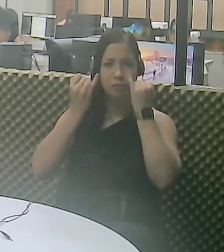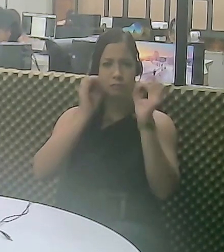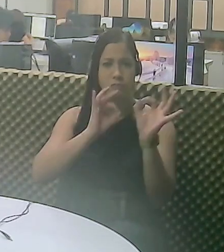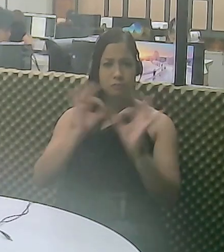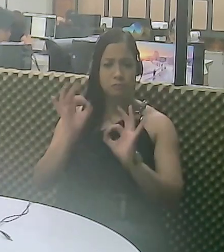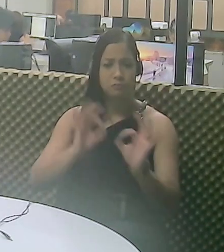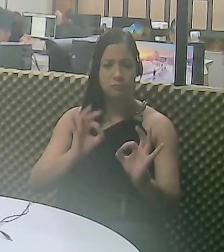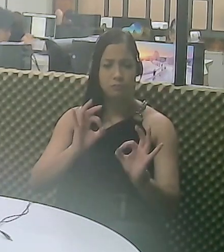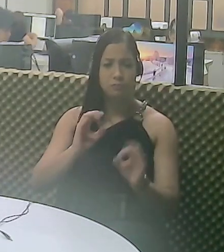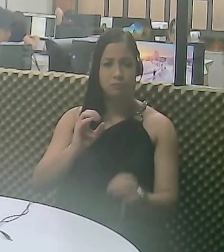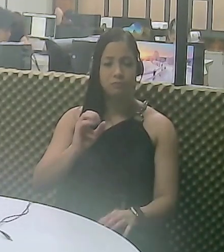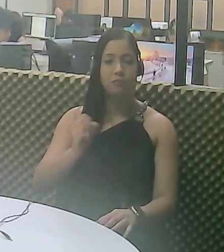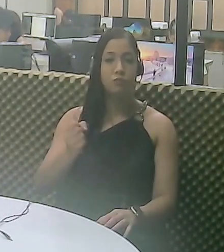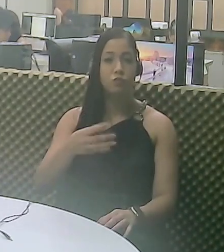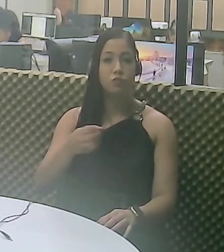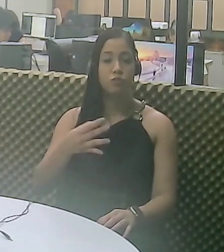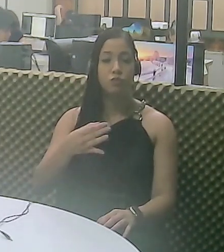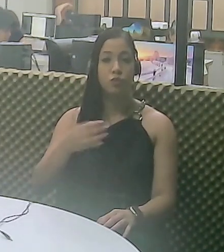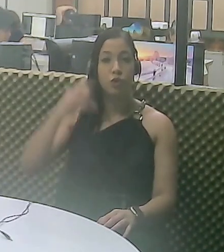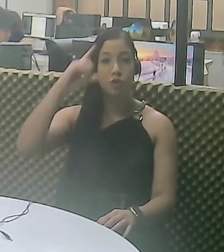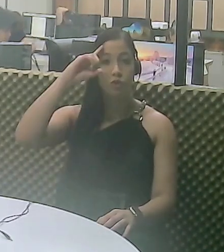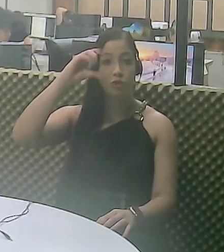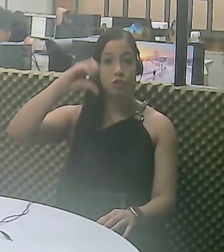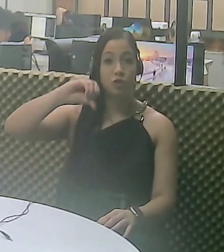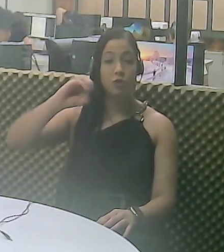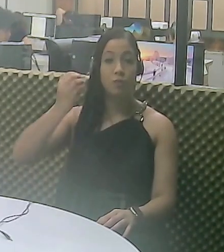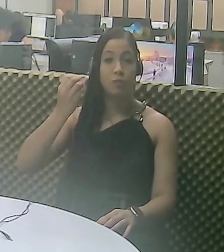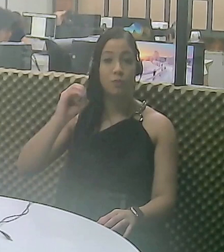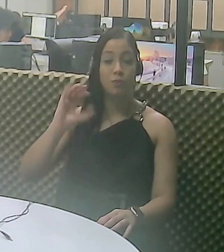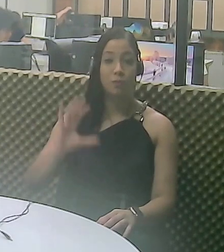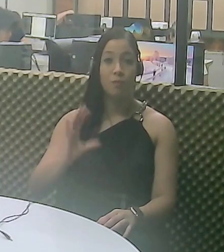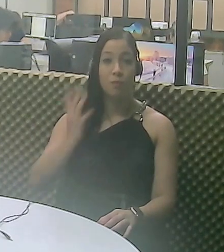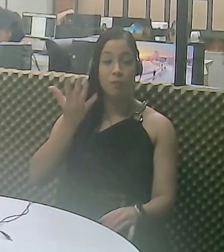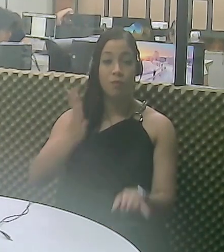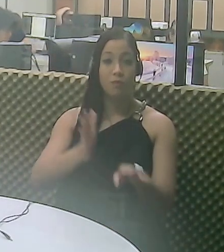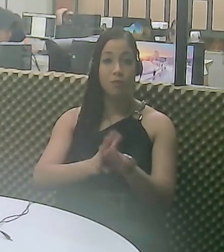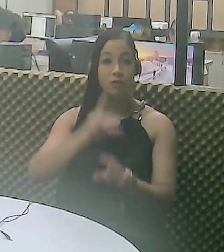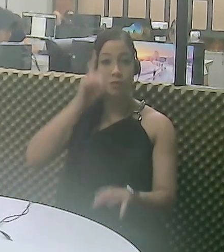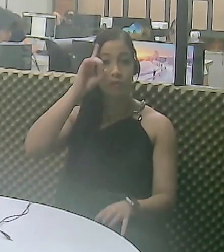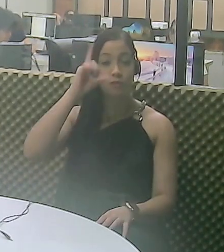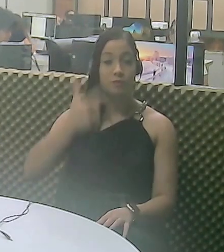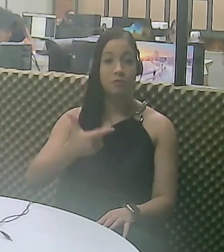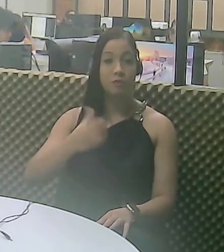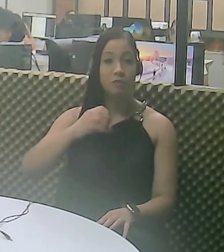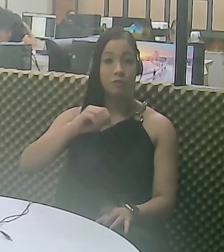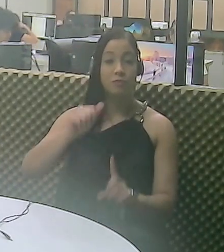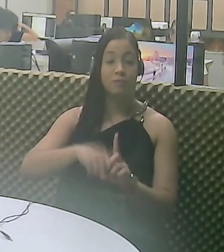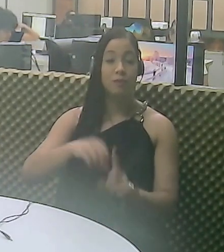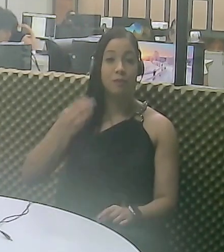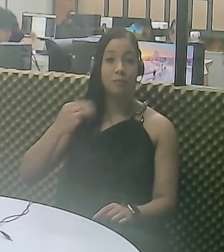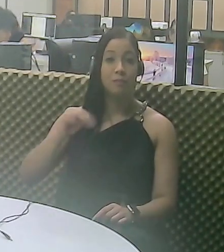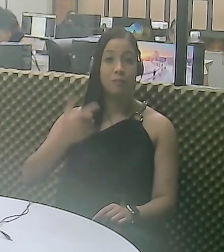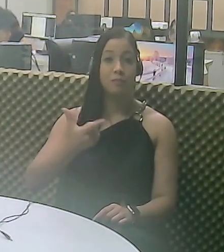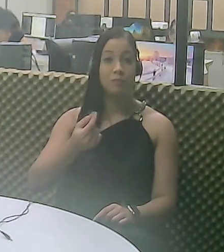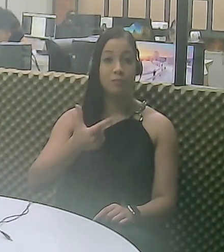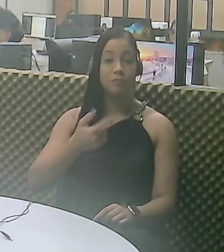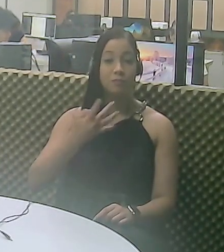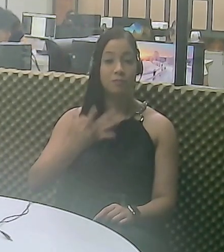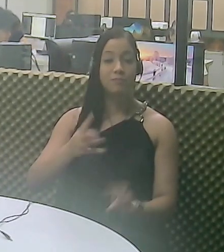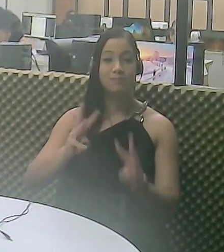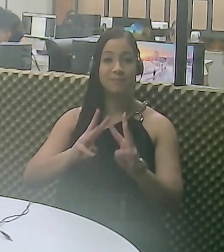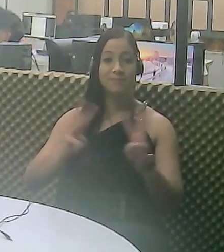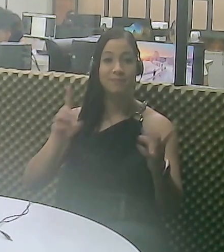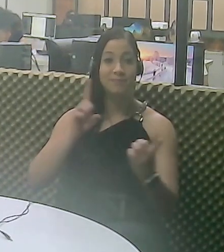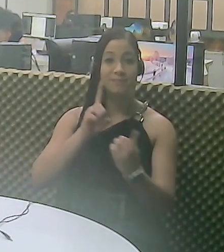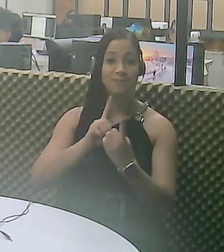A atualização vai ser aberta em 9 de outubro e ocorrerá até 29 de março de 2024, na plataforma